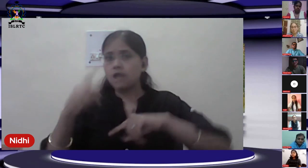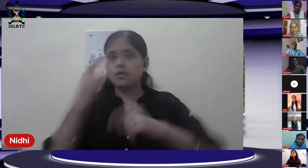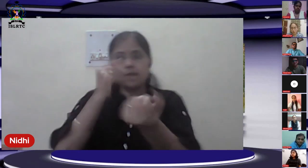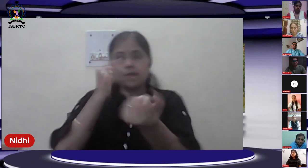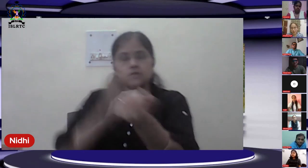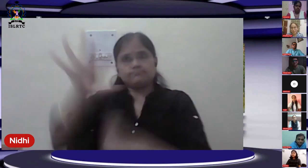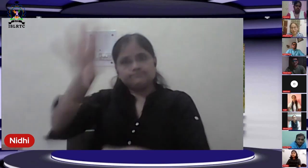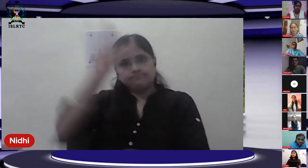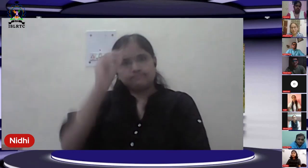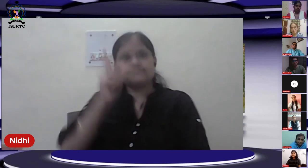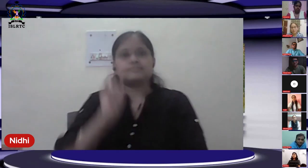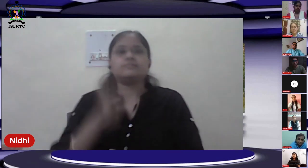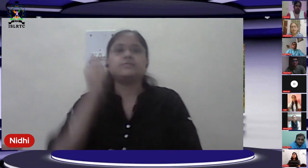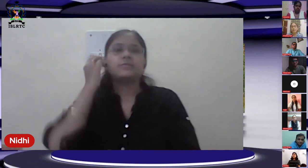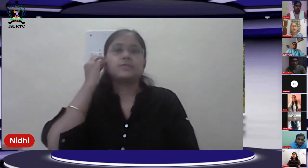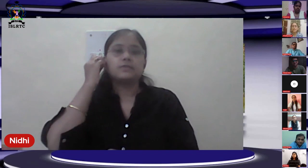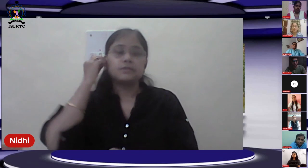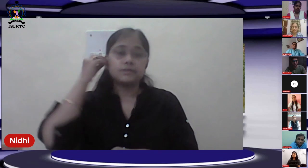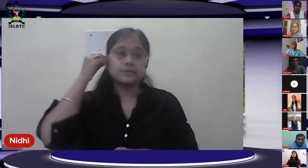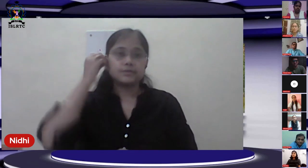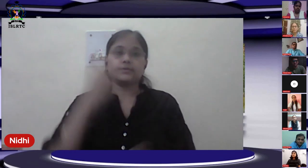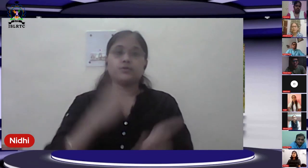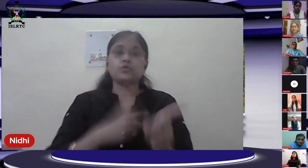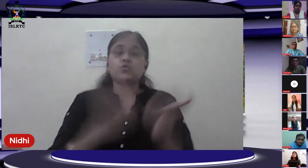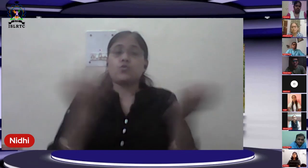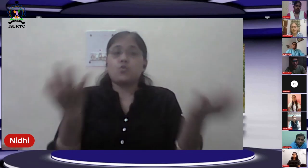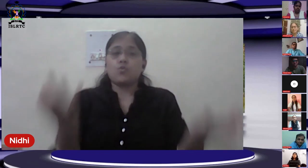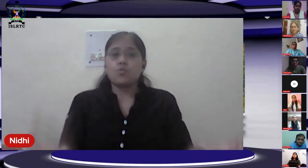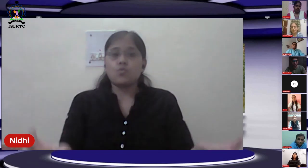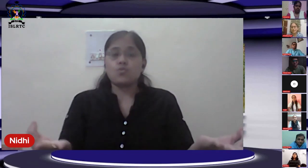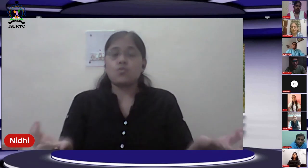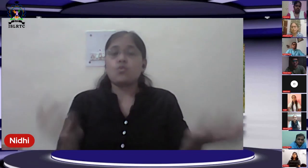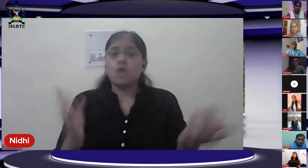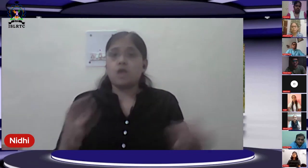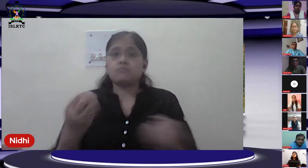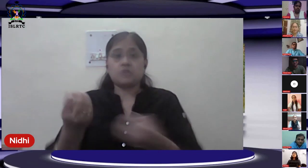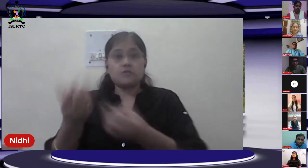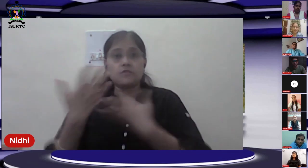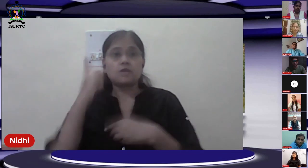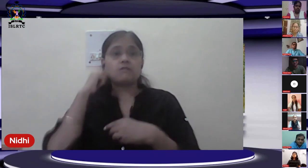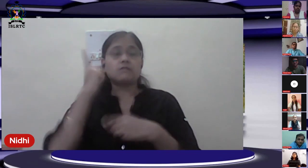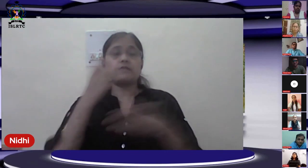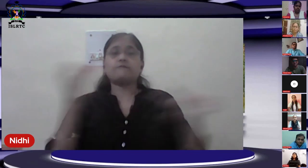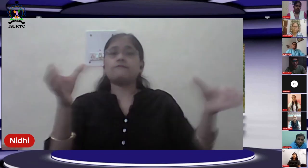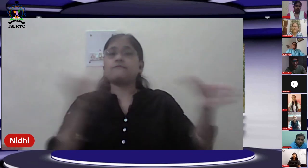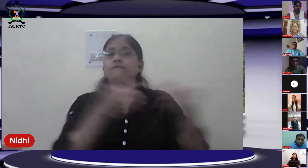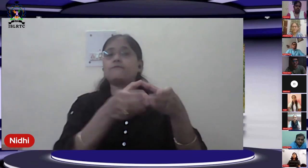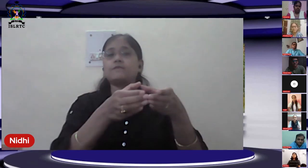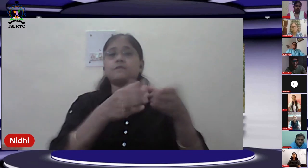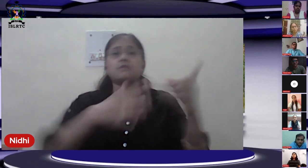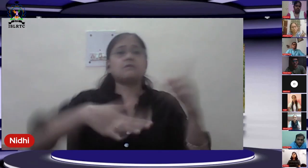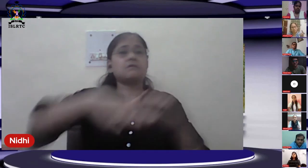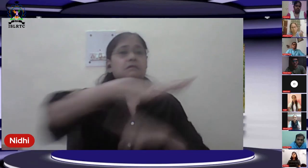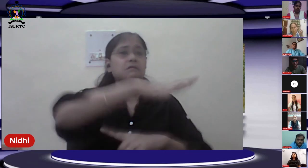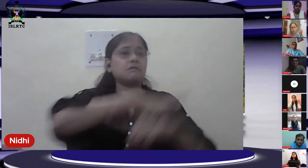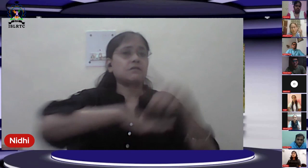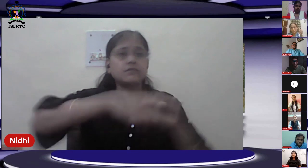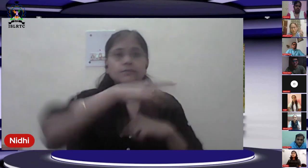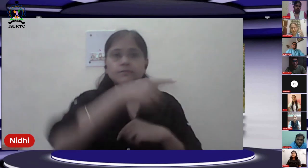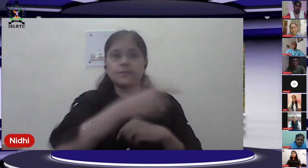आपने योगा के बारे में जैसे बताया कि सच बात है, मतलब डेफ कम्युनिटी को वैसे ही लोग अवेयरनेस बहुत बहुत देर